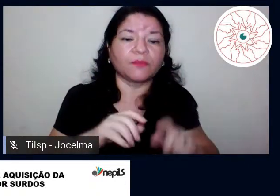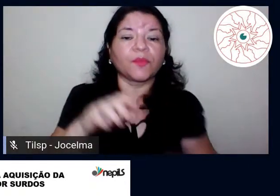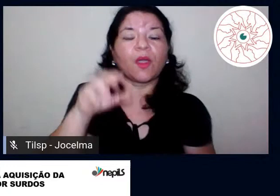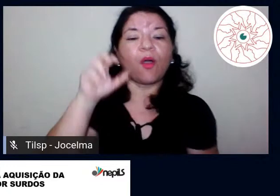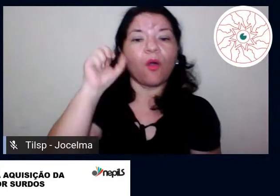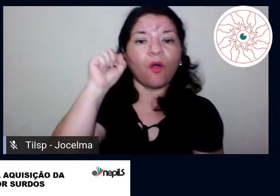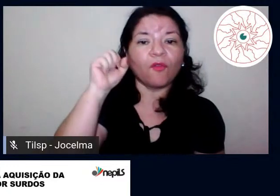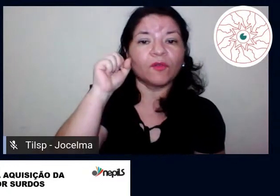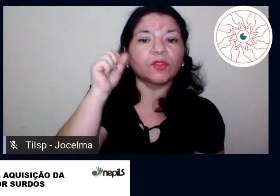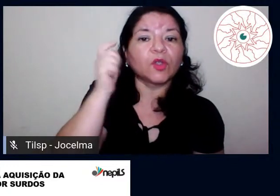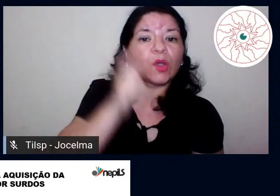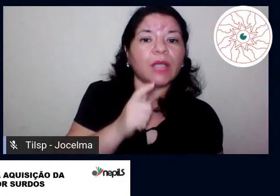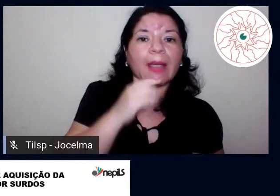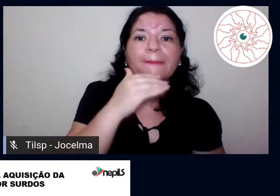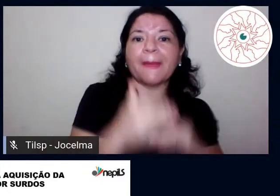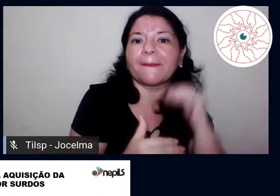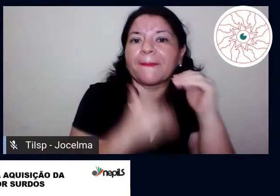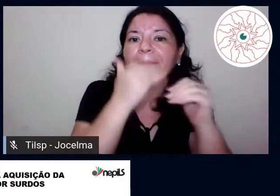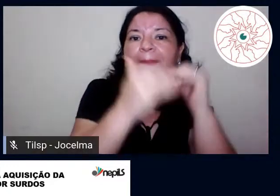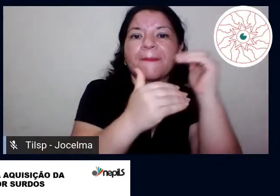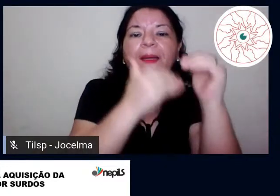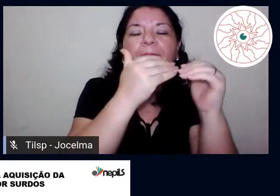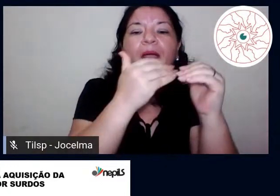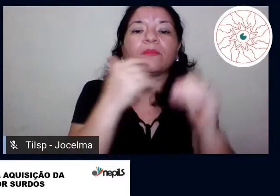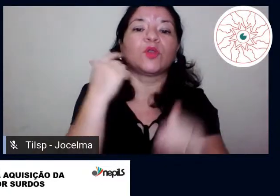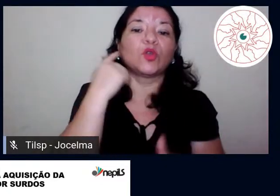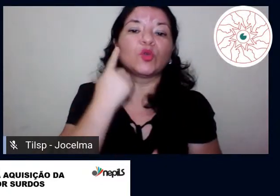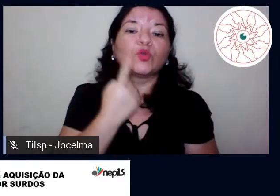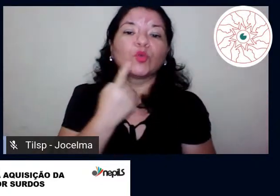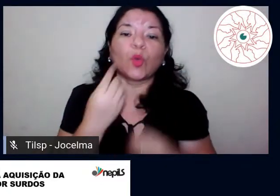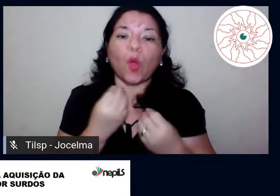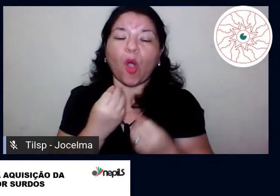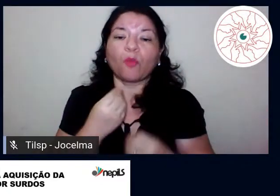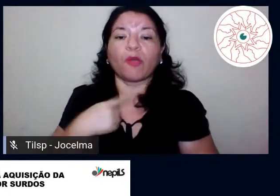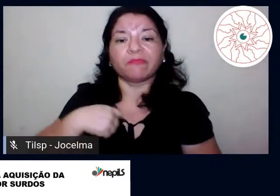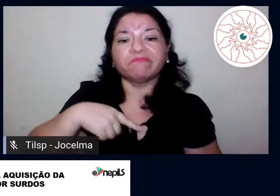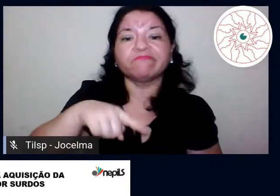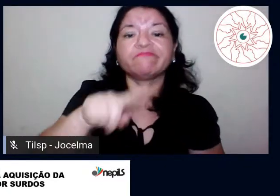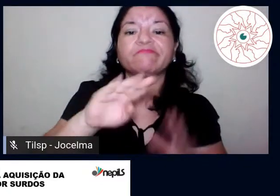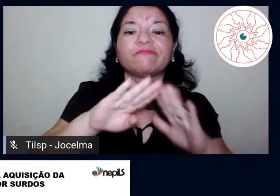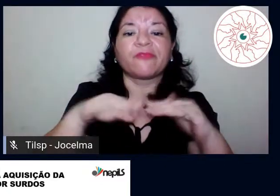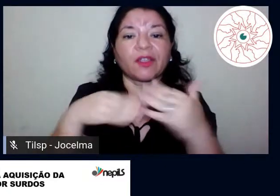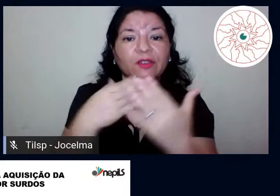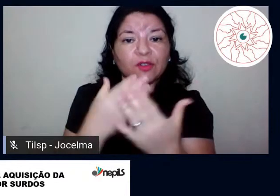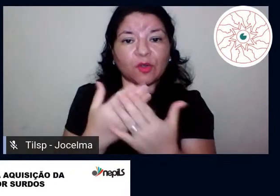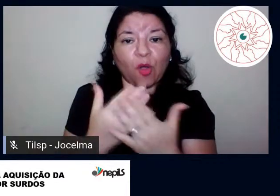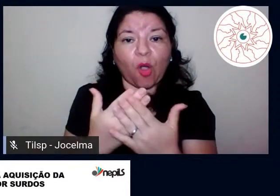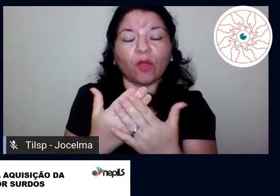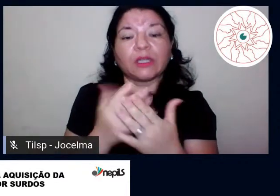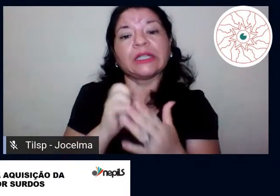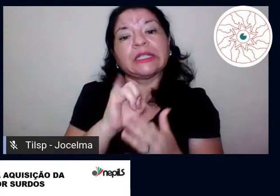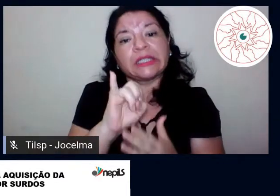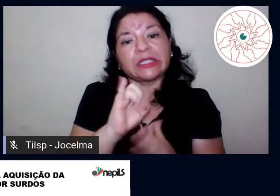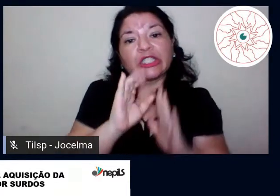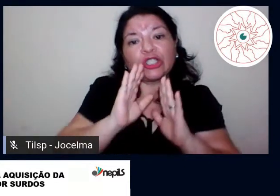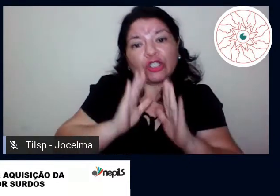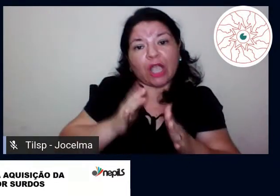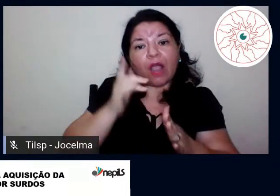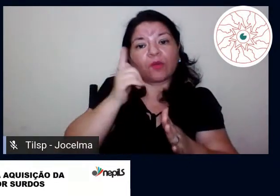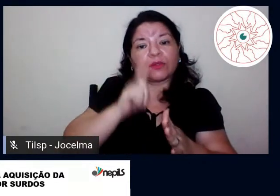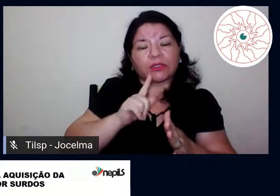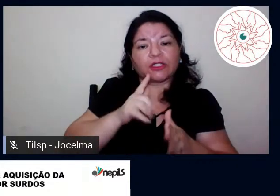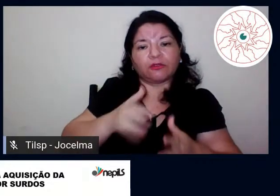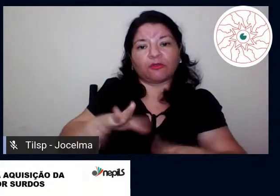surdos, ele vai chegar à escola, né, ou trazendo a sua língua de sinais, que é a fala um,